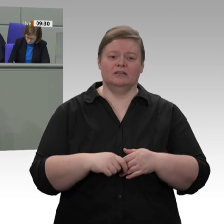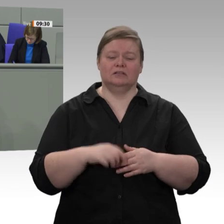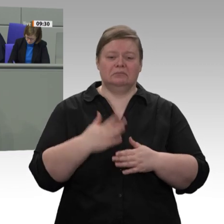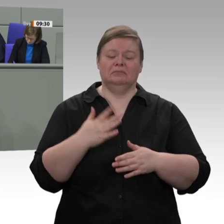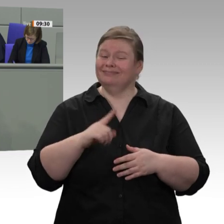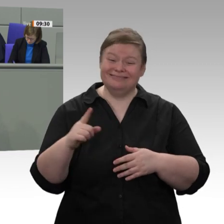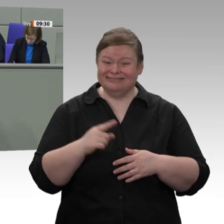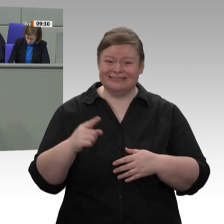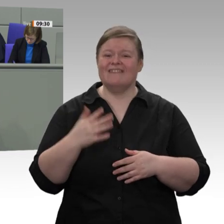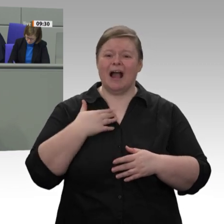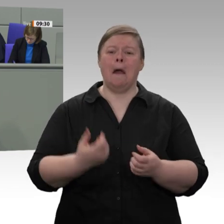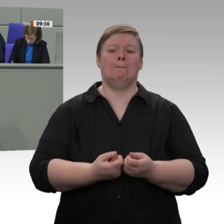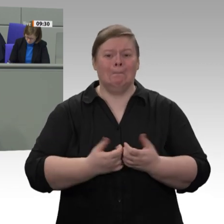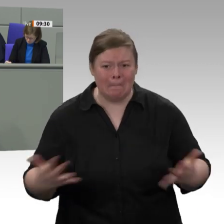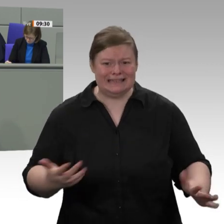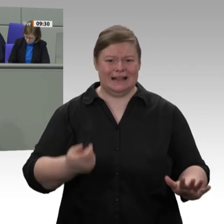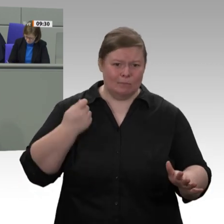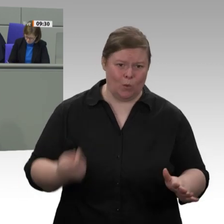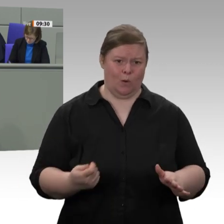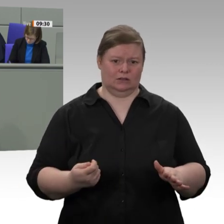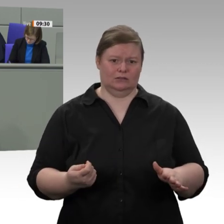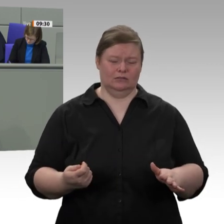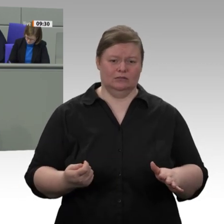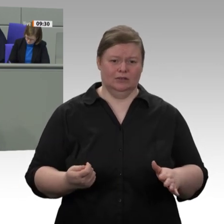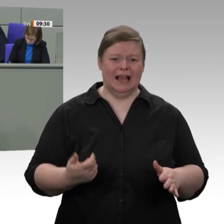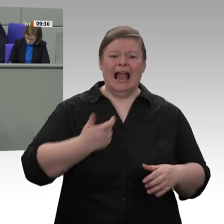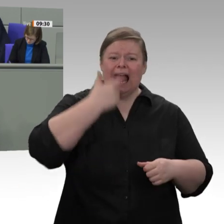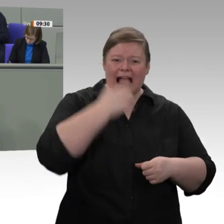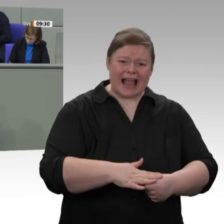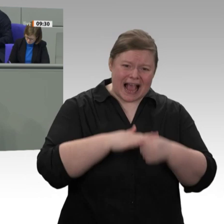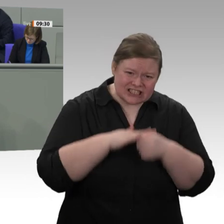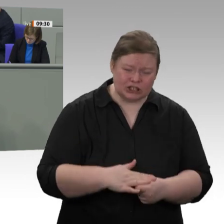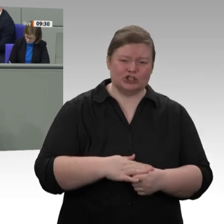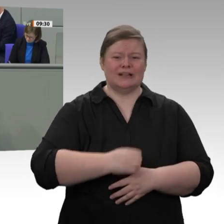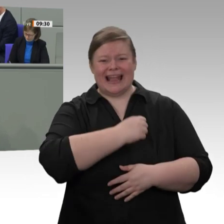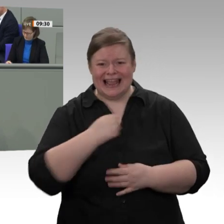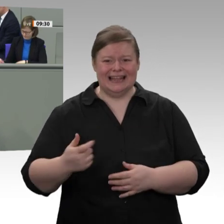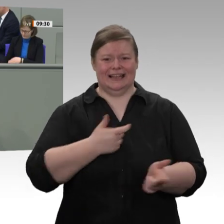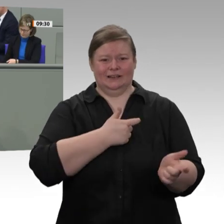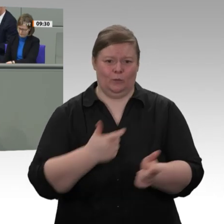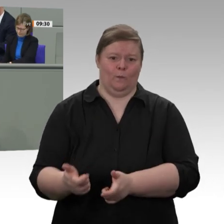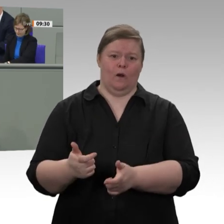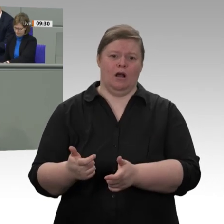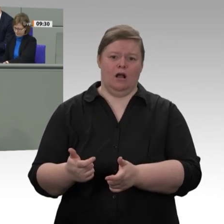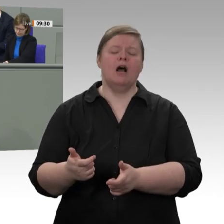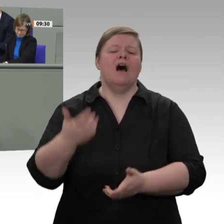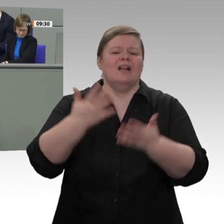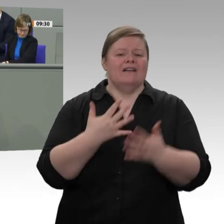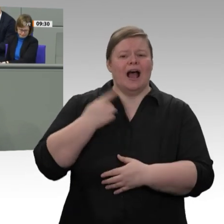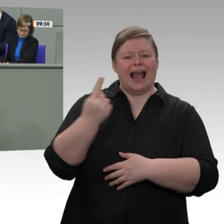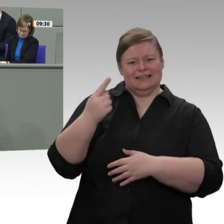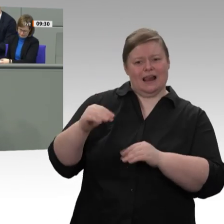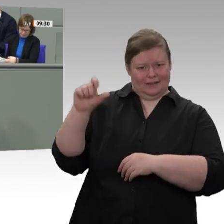Erniedrigung und der Anleitung zu Gewalt. Und diese Spur führt hinein in den Bundestag und die AfD ist der